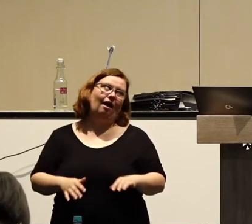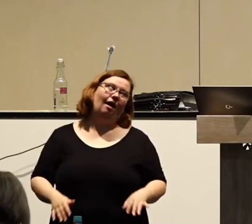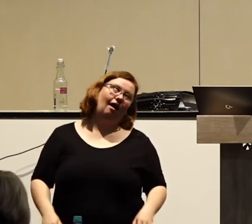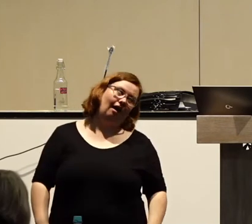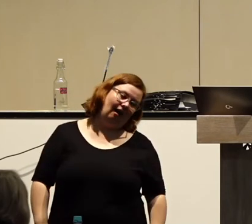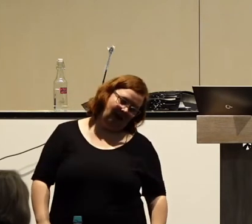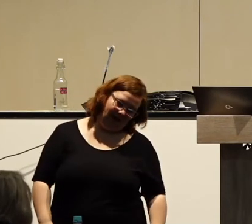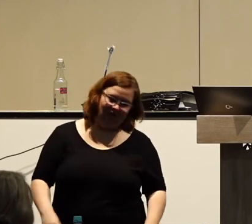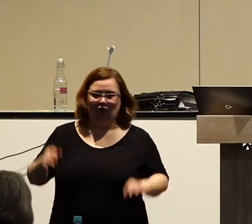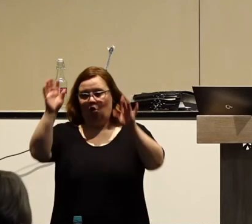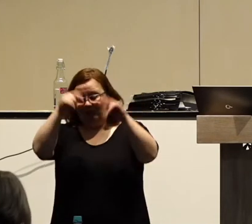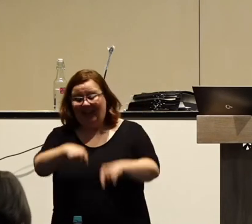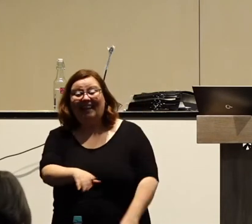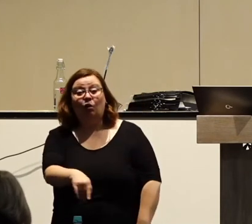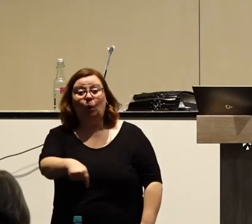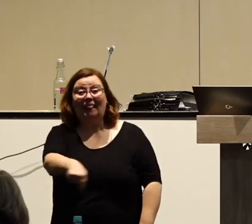Von oben, unten sind die Kinder.